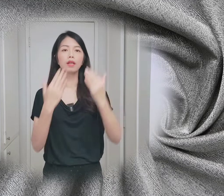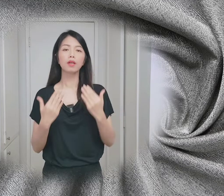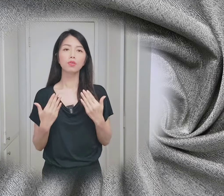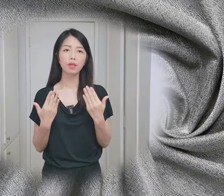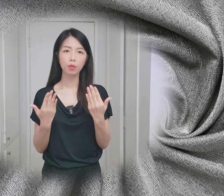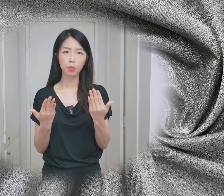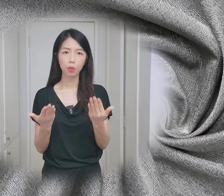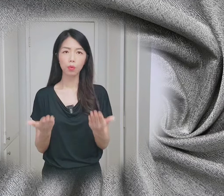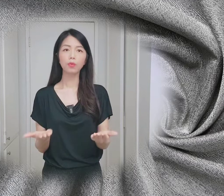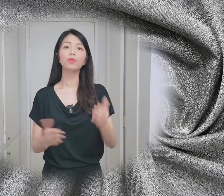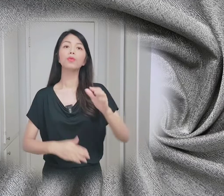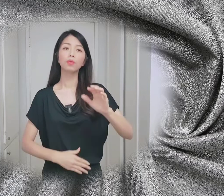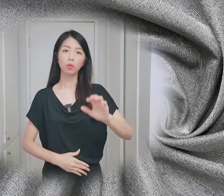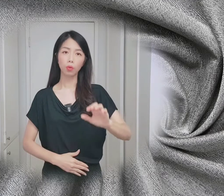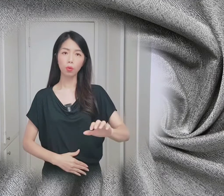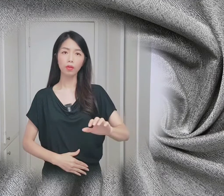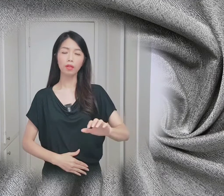주님이 쉴 곳